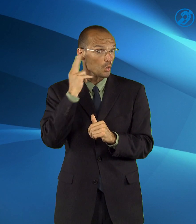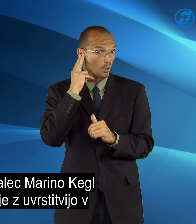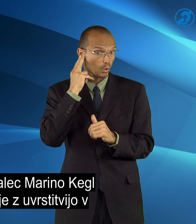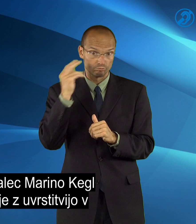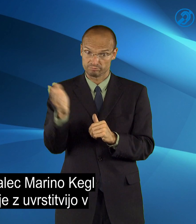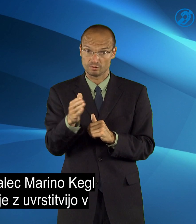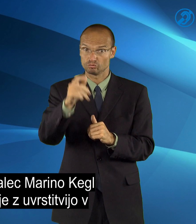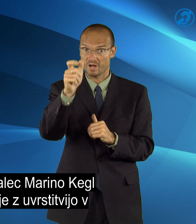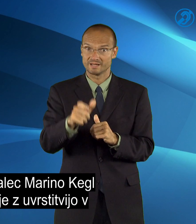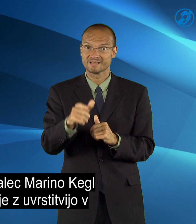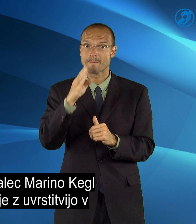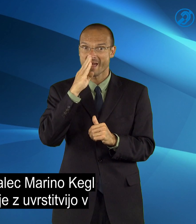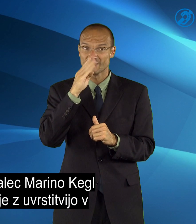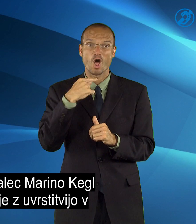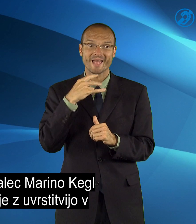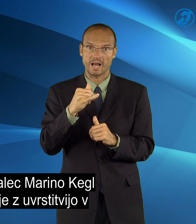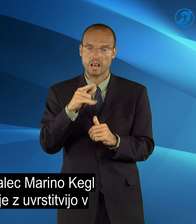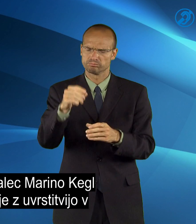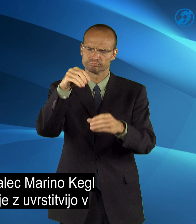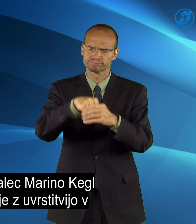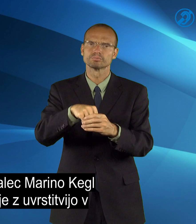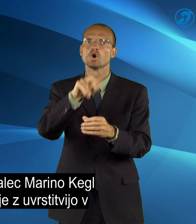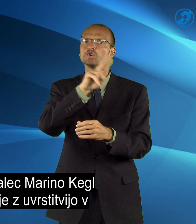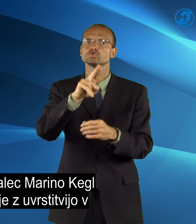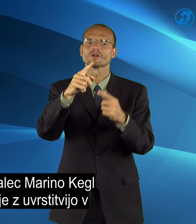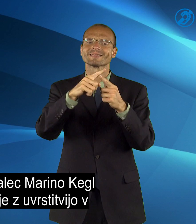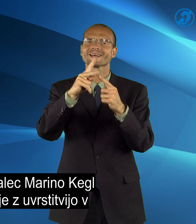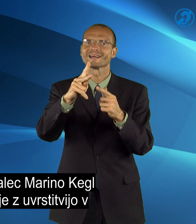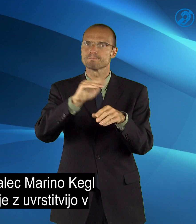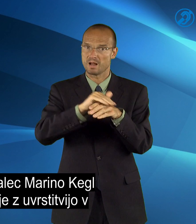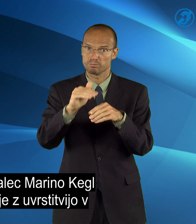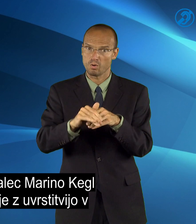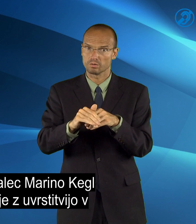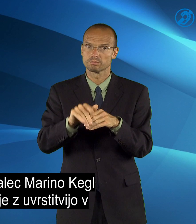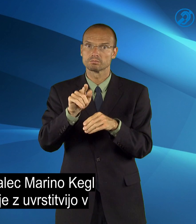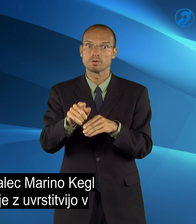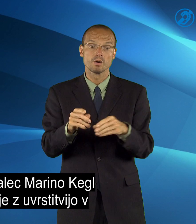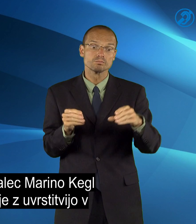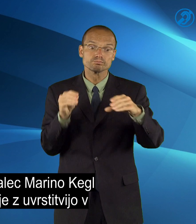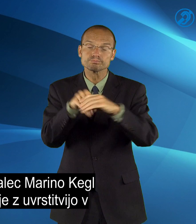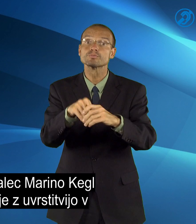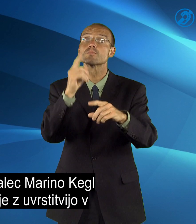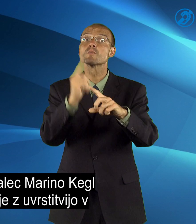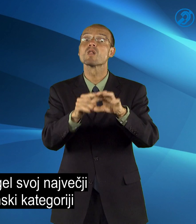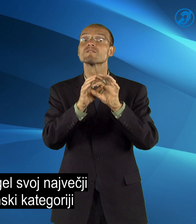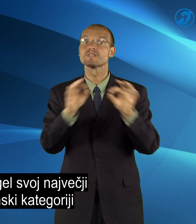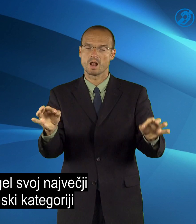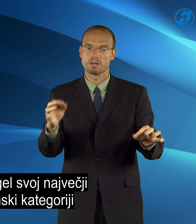Gluhi teniški igralec Marino Kegl, ŽTK Maribor, je z uvrstitvijo v polfinale dosegel največji uspeh v